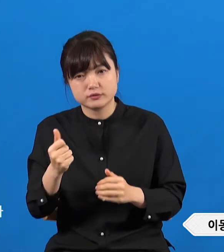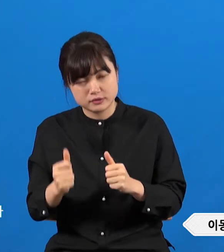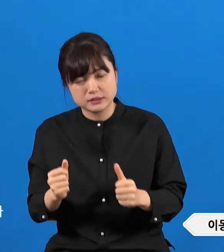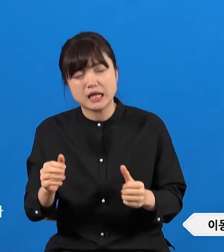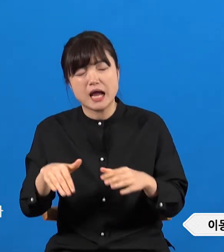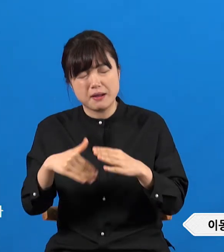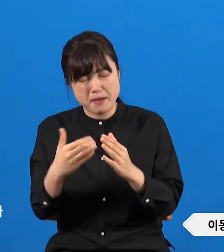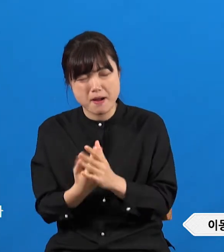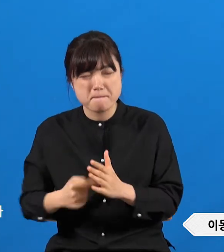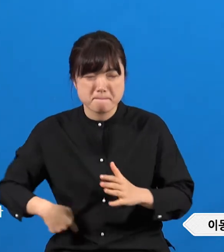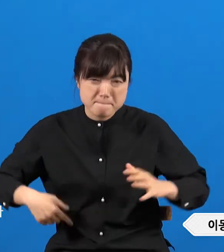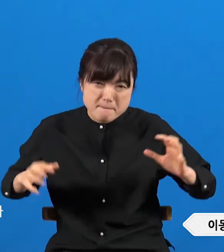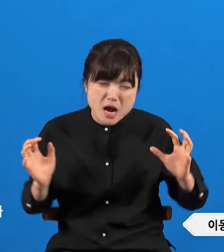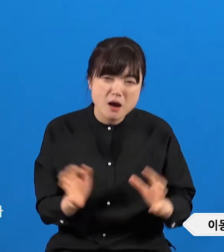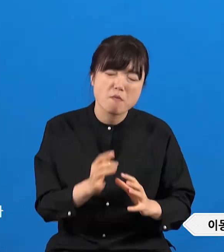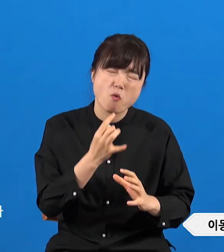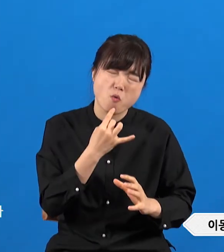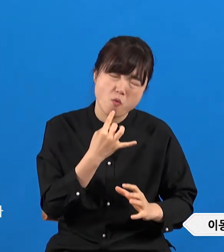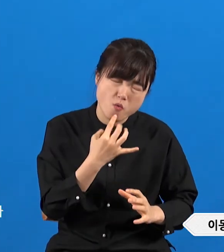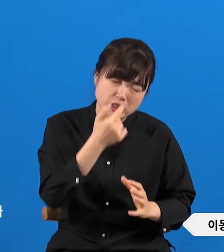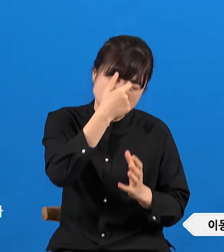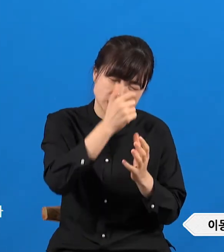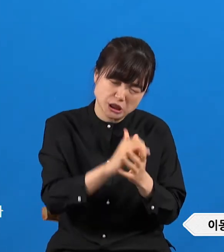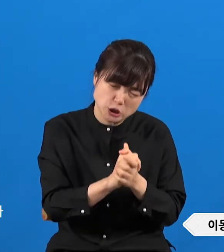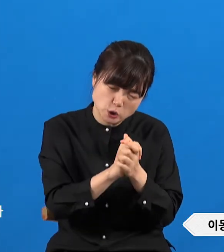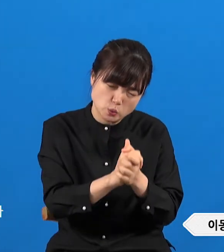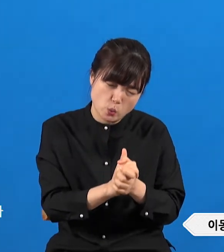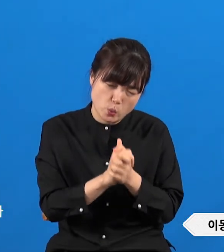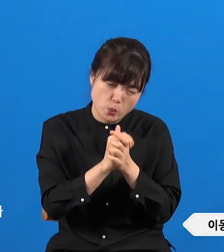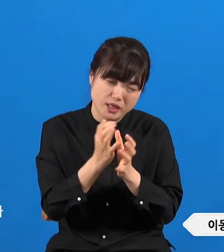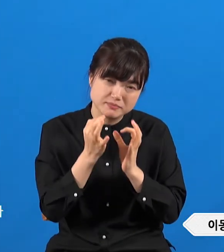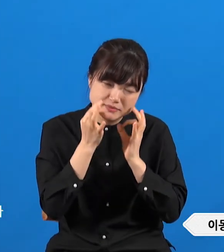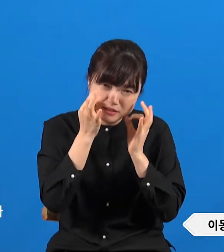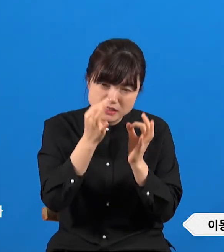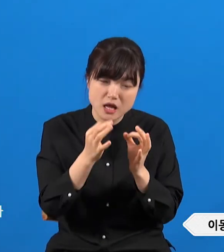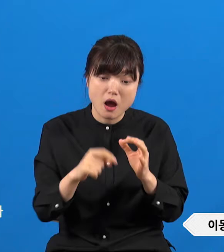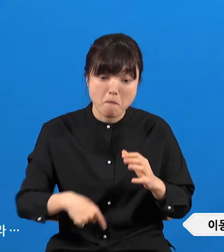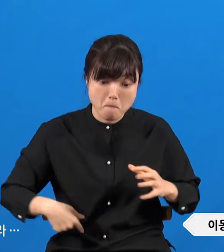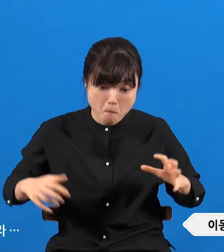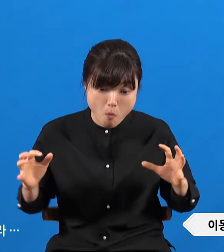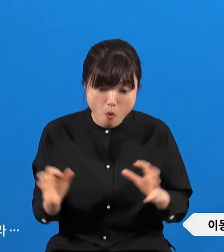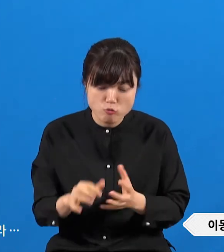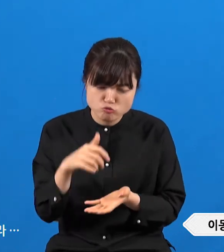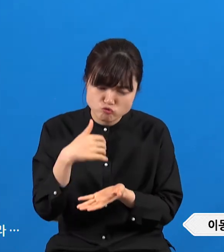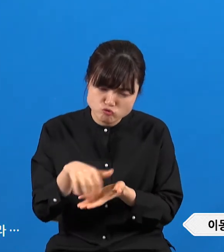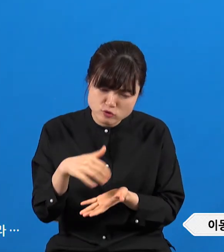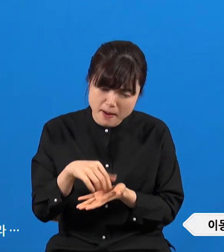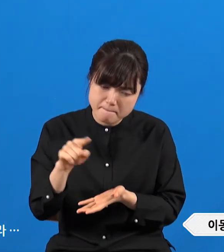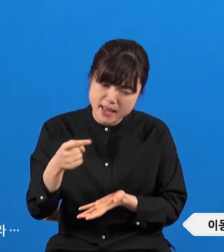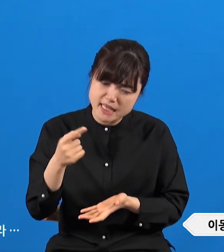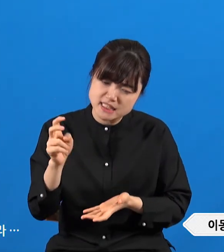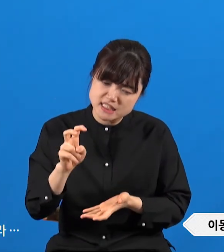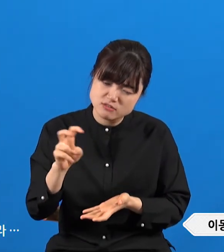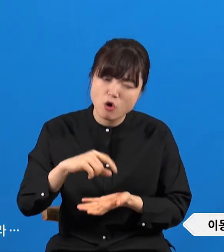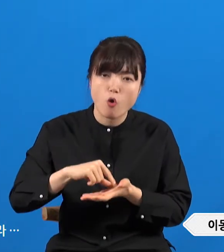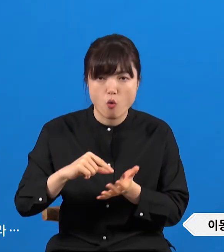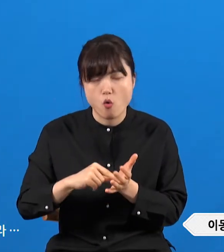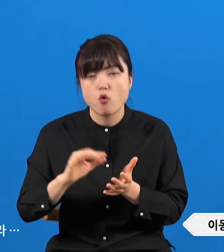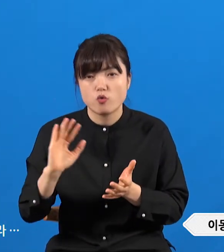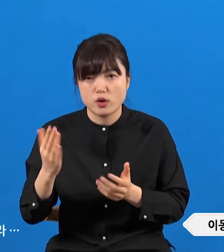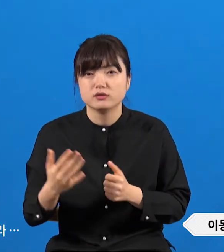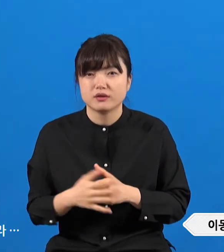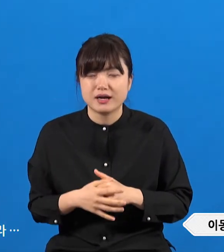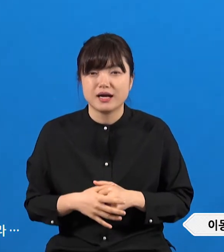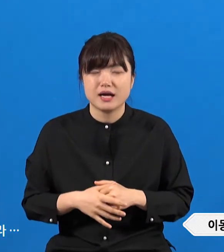같이하여 오로지 기도에 힘쓰더라. 다음 절. 모인 무리의 수가 약 120명이나 되더라.